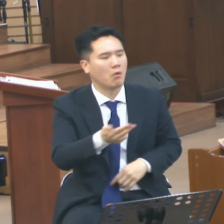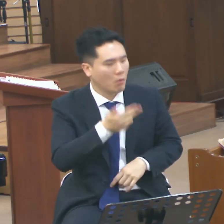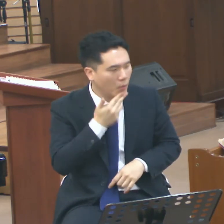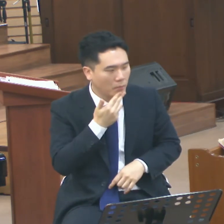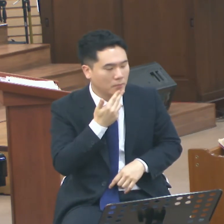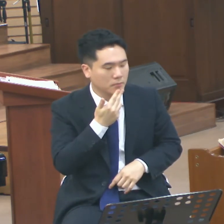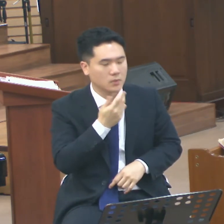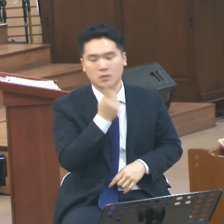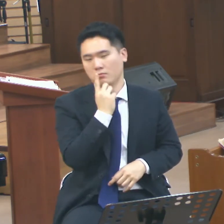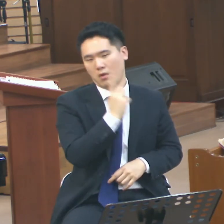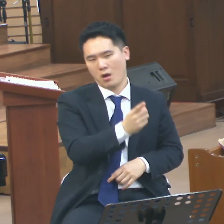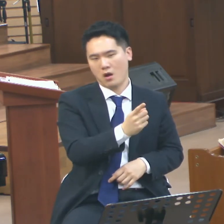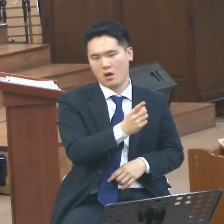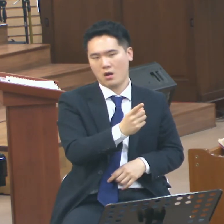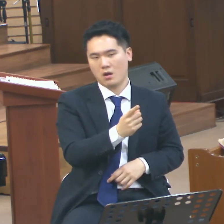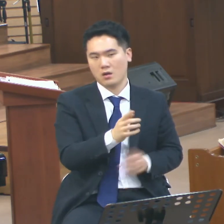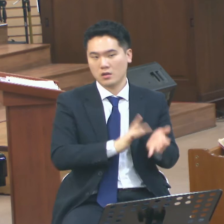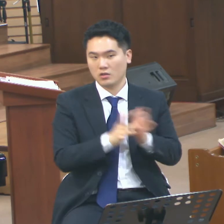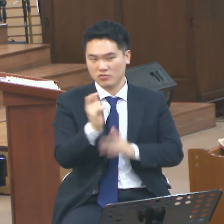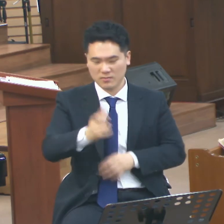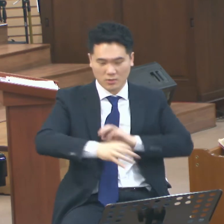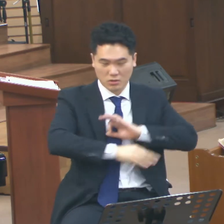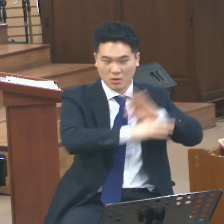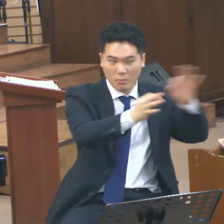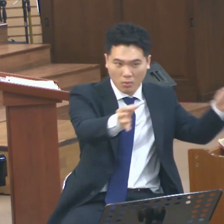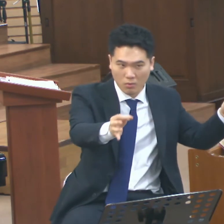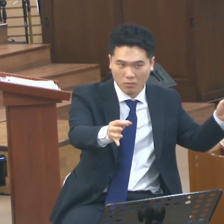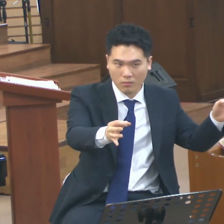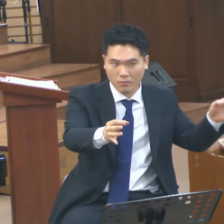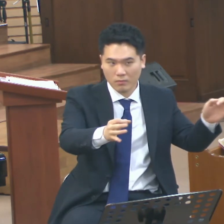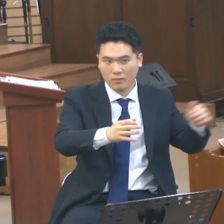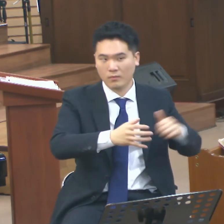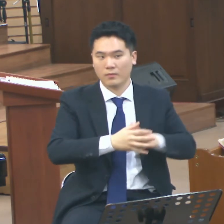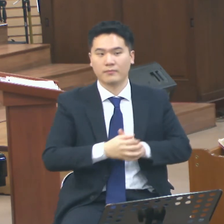그 배경에서 선포하는 것이 가장 합당하기 때문에